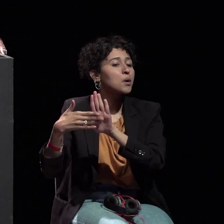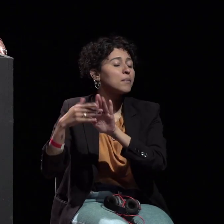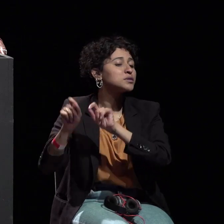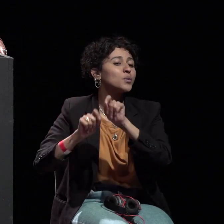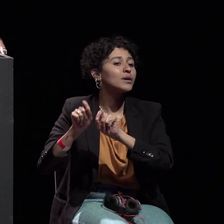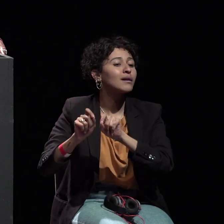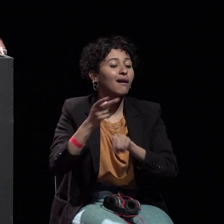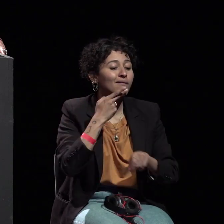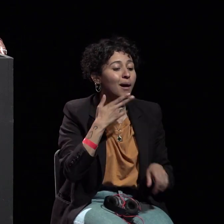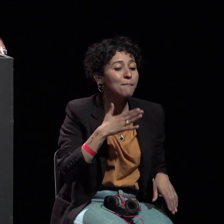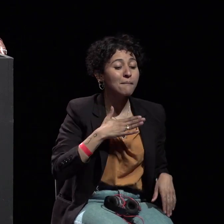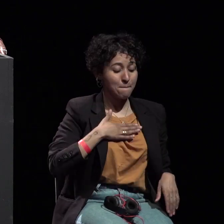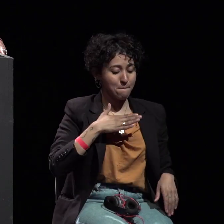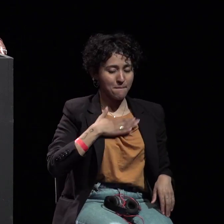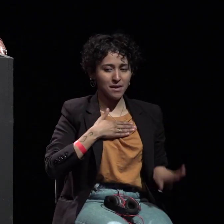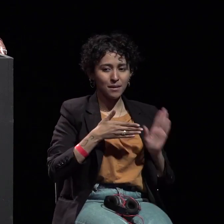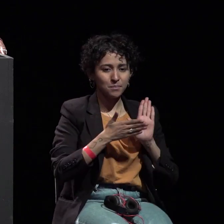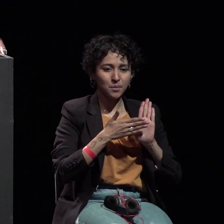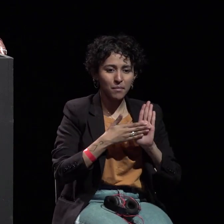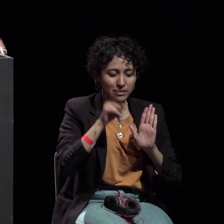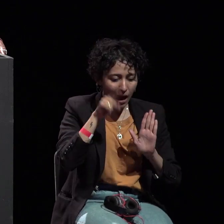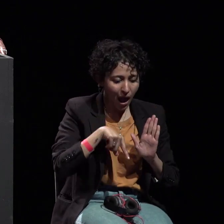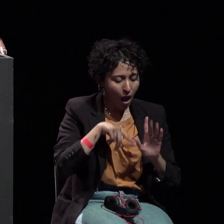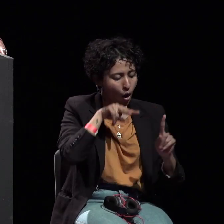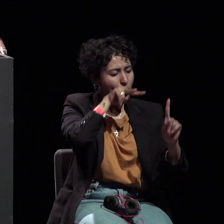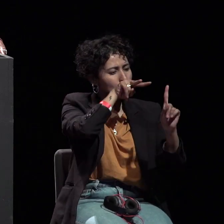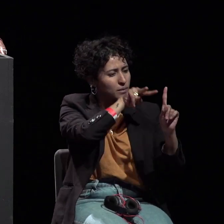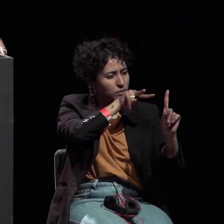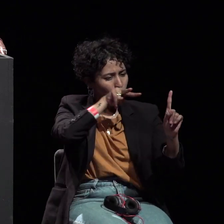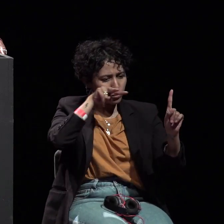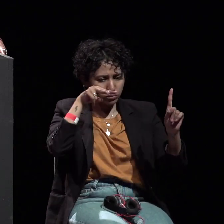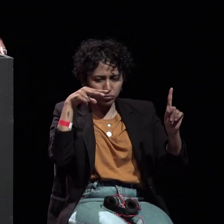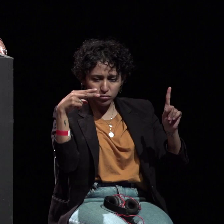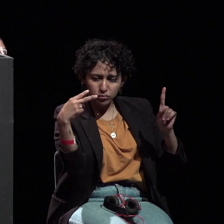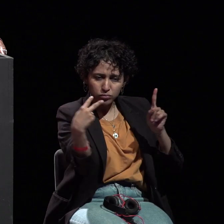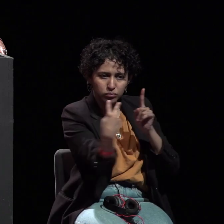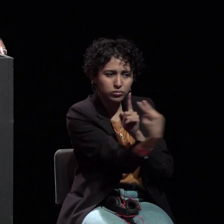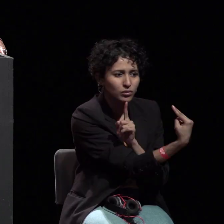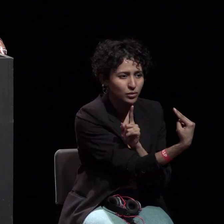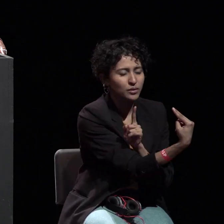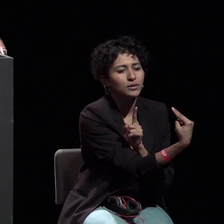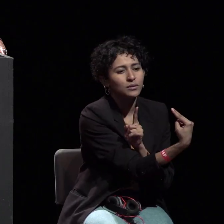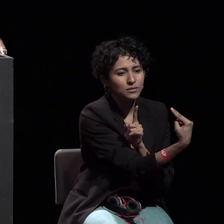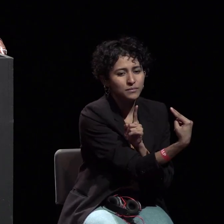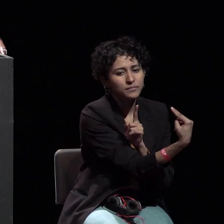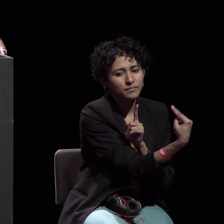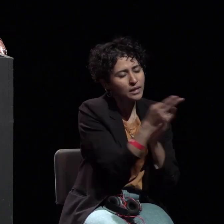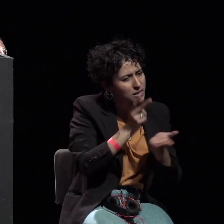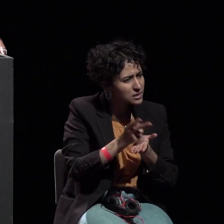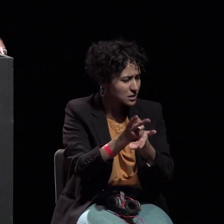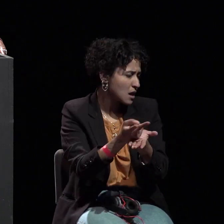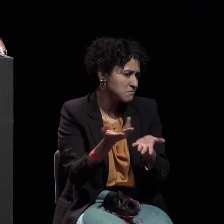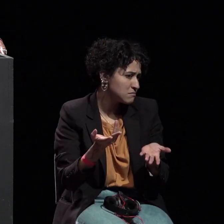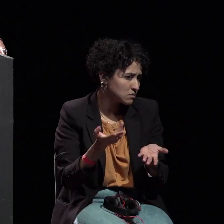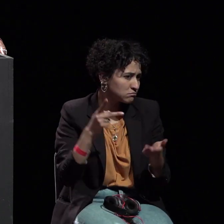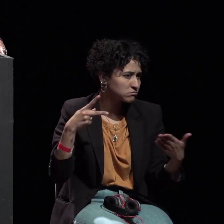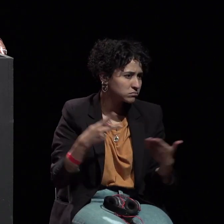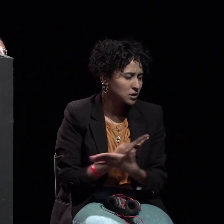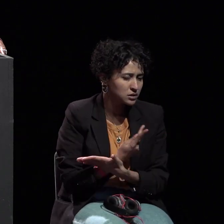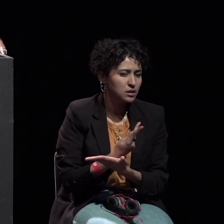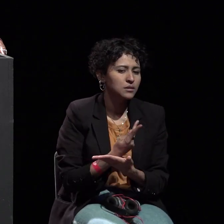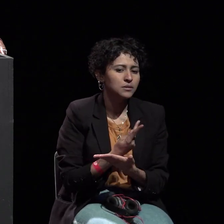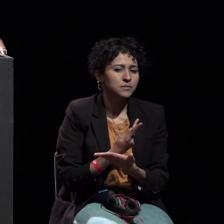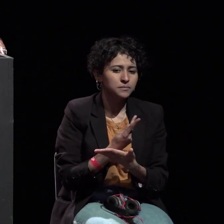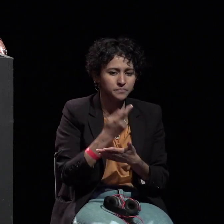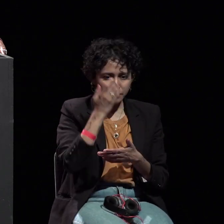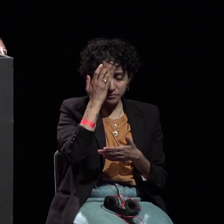o deslocamento do olhar do outro, esse que sempre teve sob a